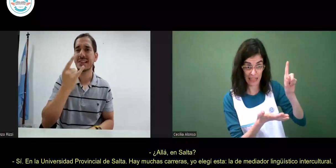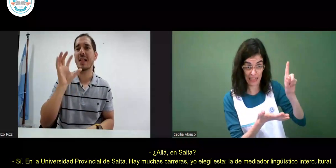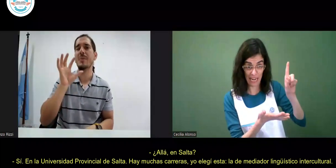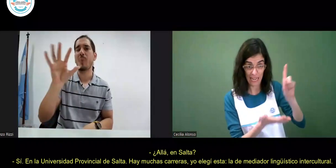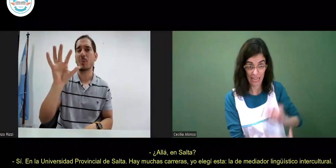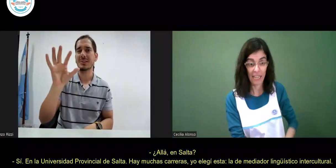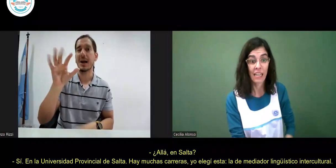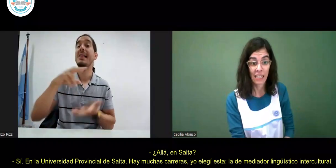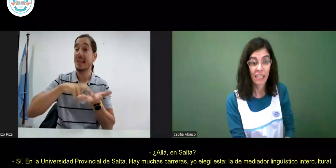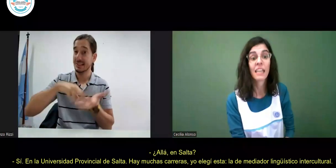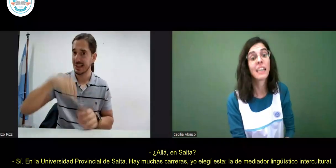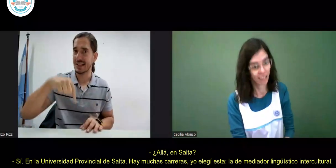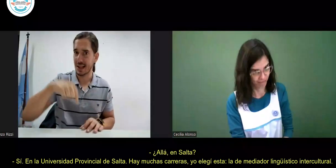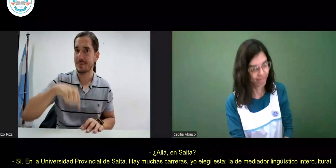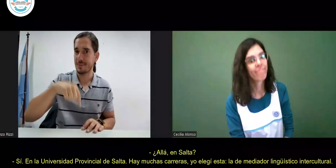Salta?